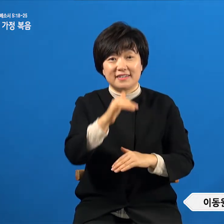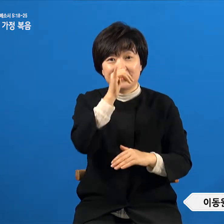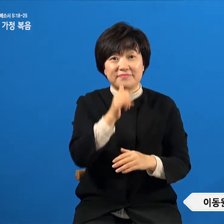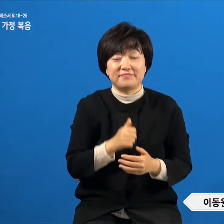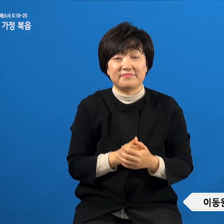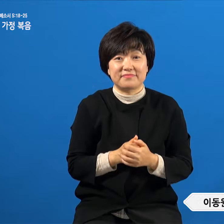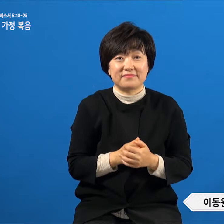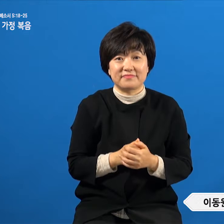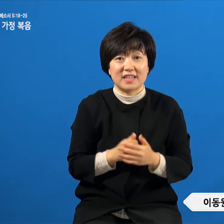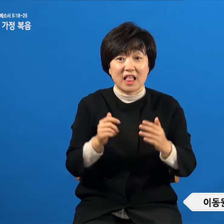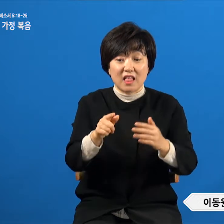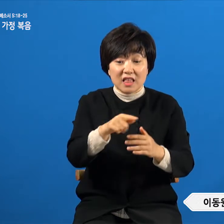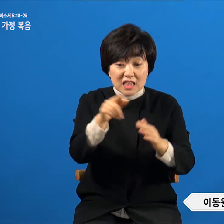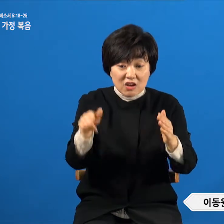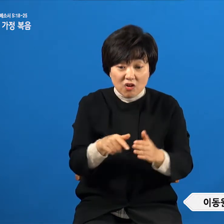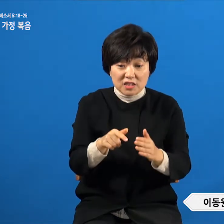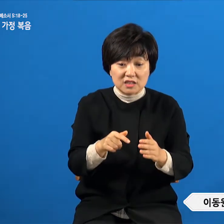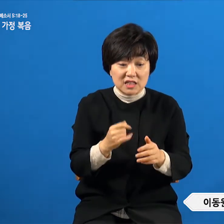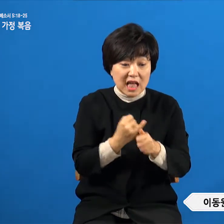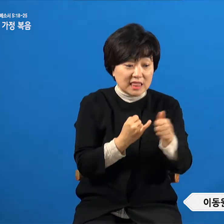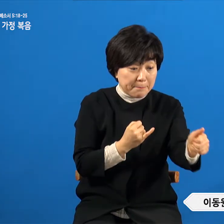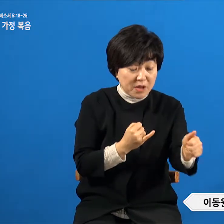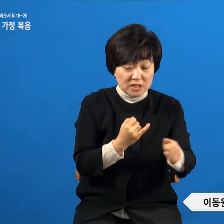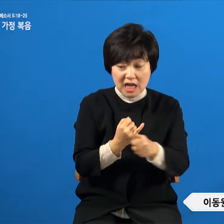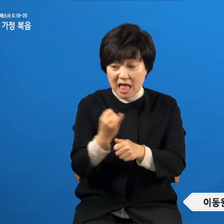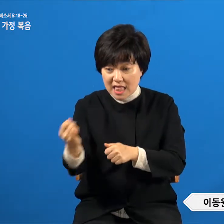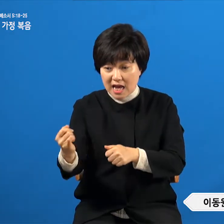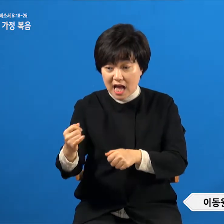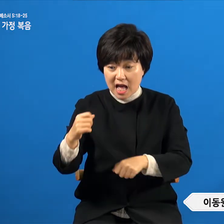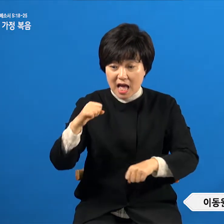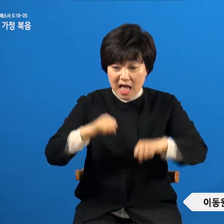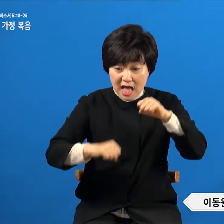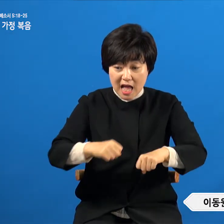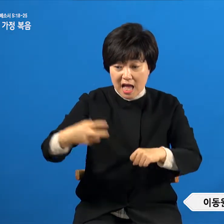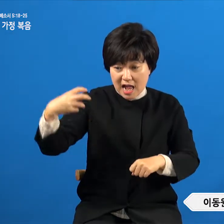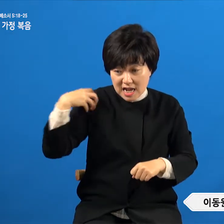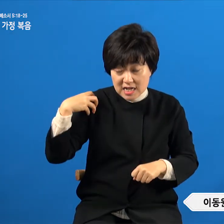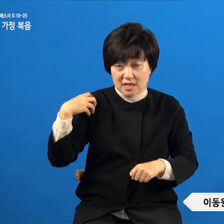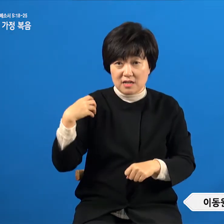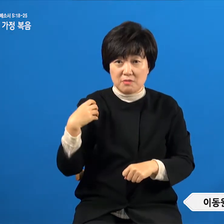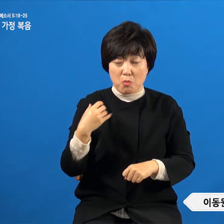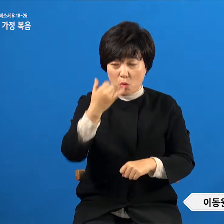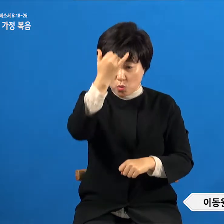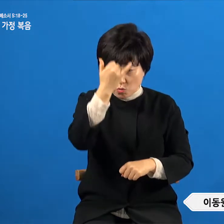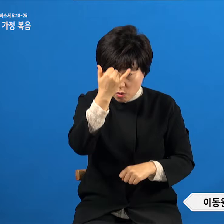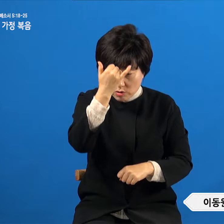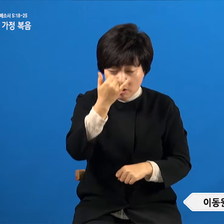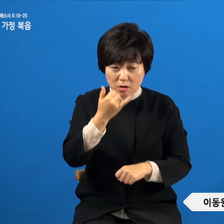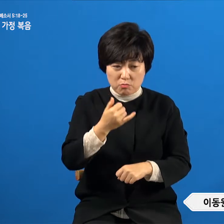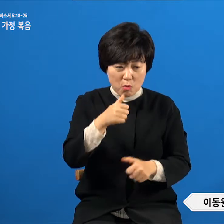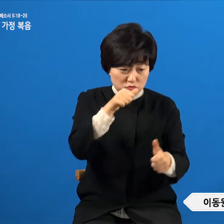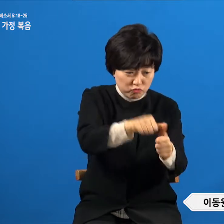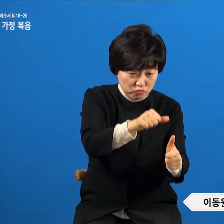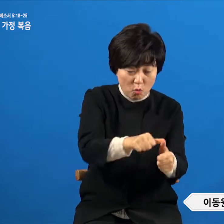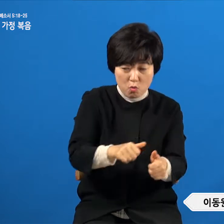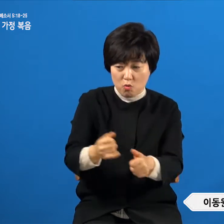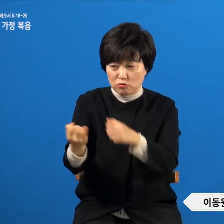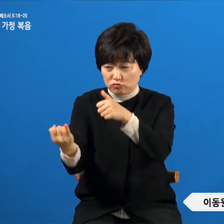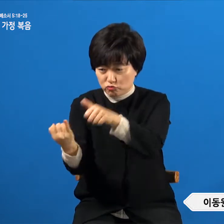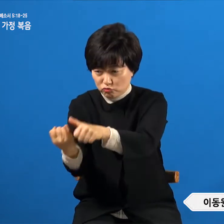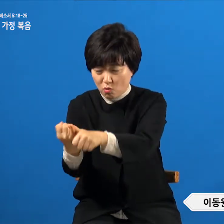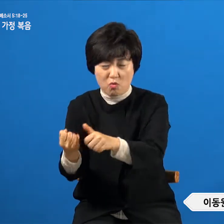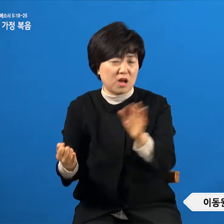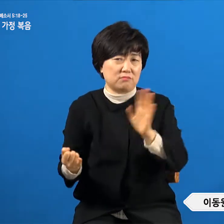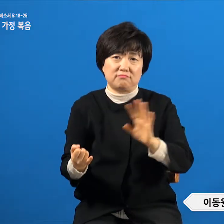있습니다. 이것은 단순히 남편이 아내가 이렇게 해야 한다는 심리학적이거나 도덕적인 권면이 아니라는 것을